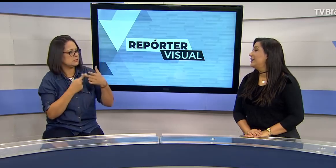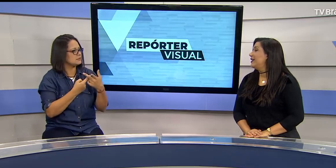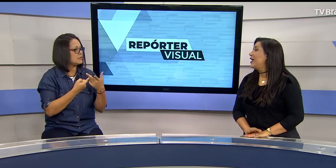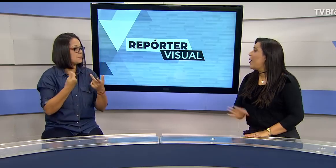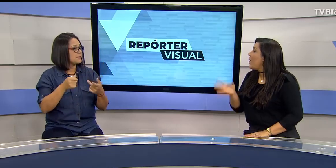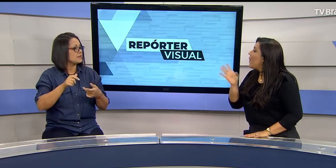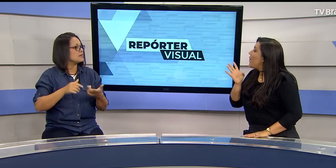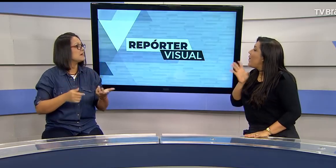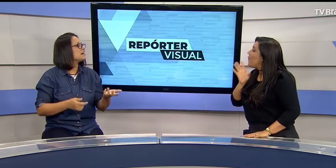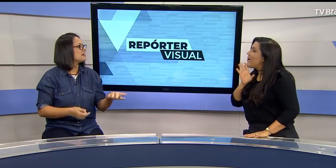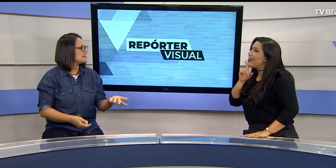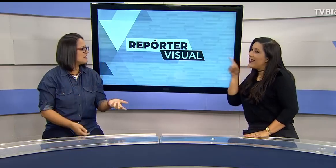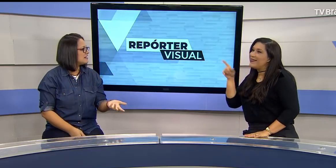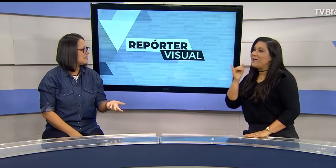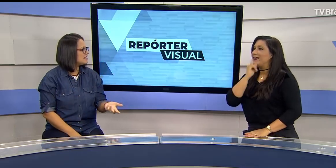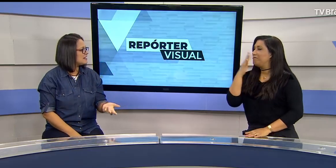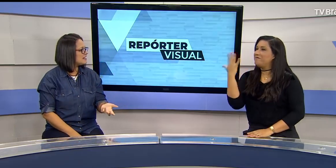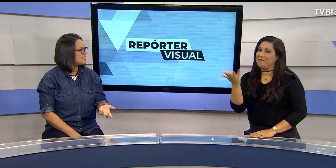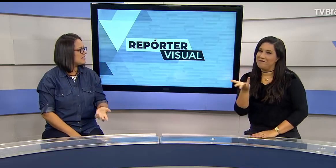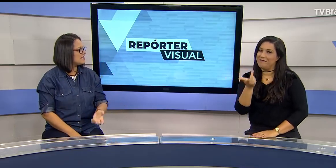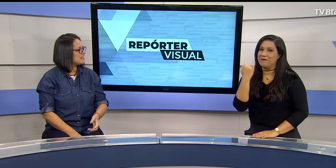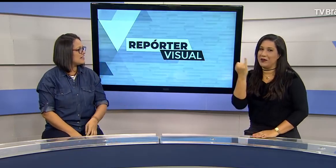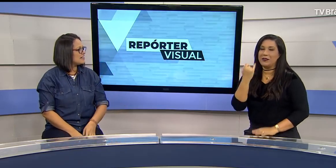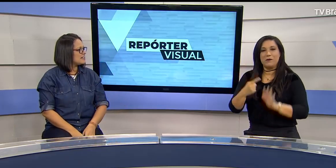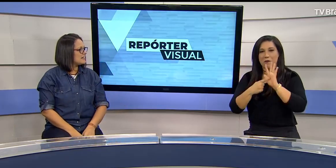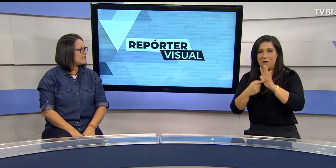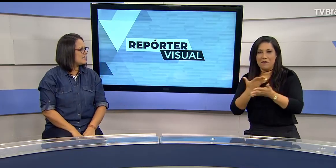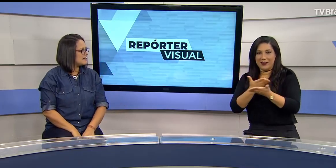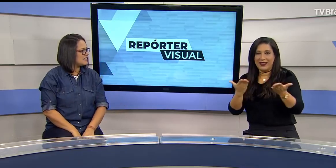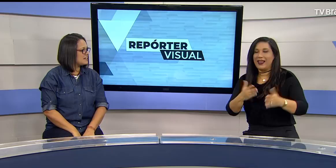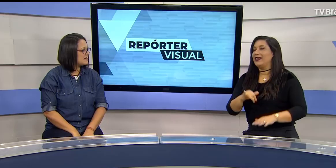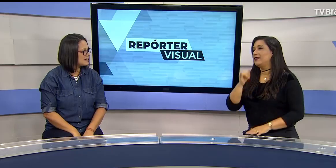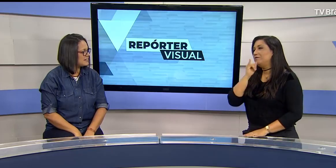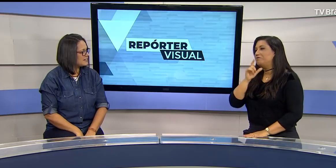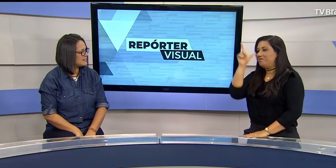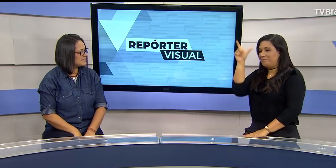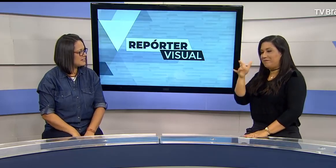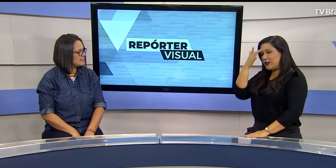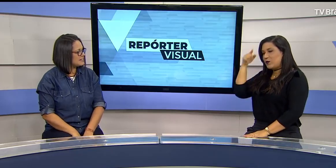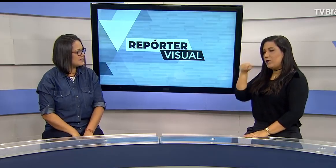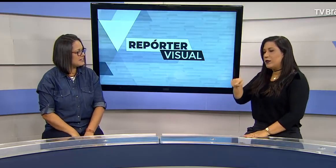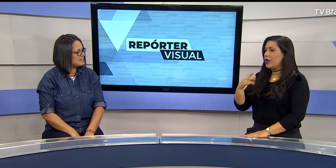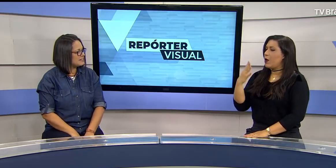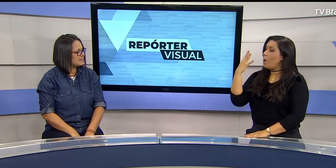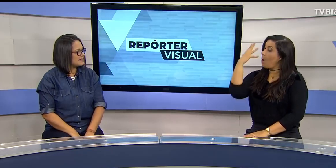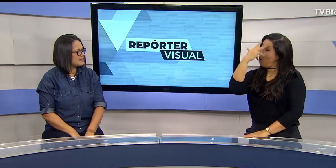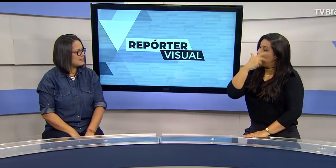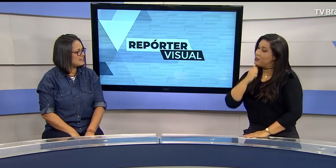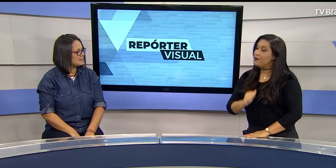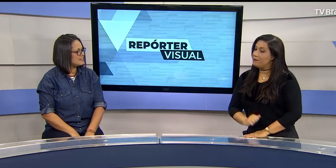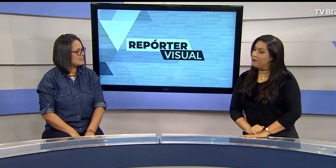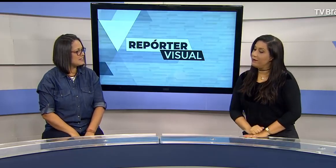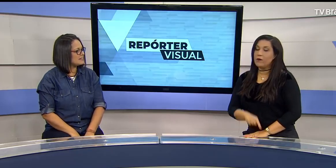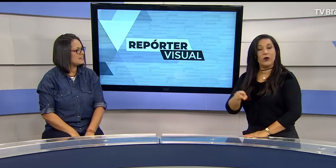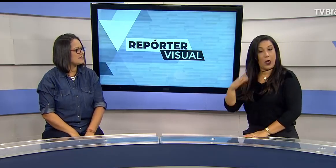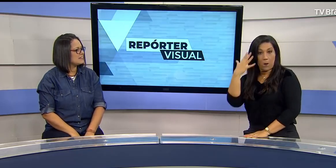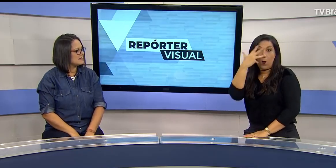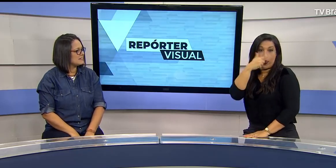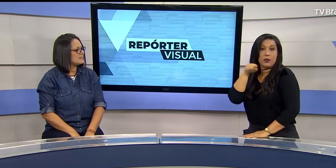É importante falar sobre isso e mostrar para quem está em casa como acontece. Podemos sinalizar a seguinte frase: esta pessoa é bonita.